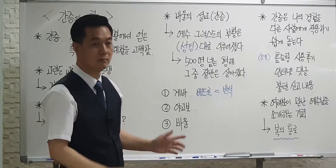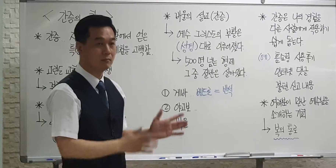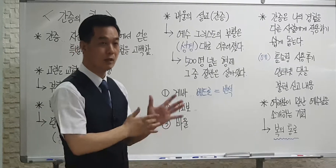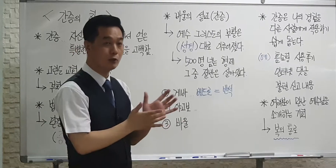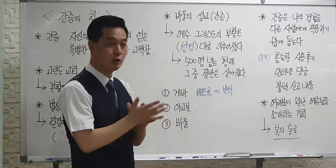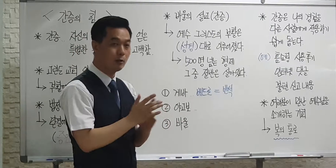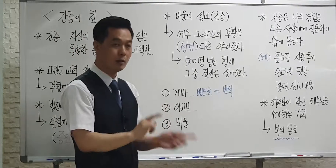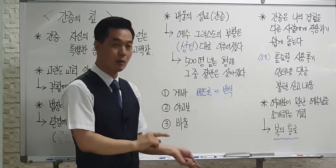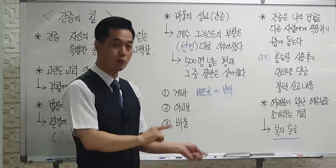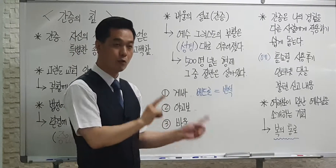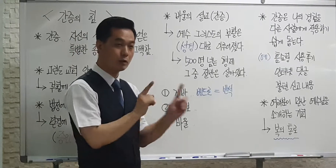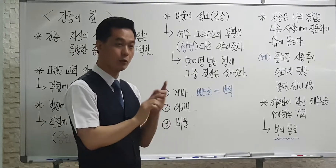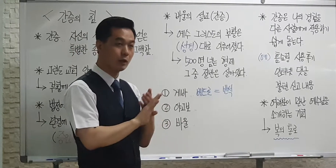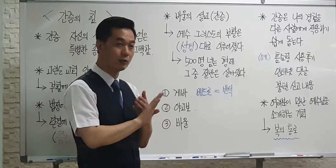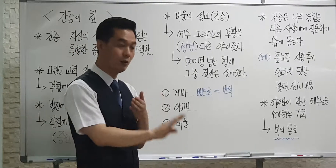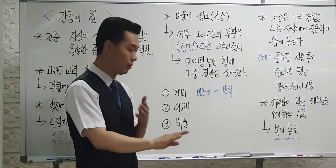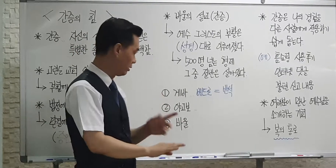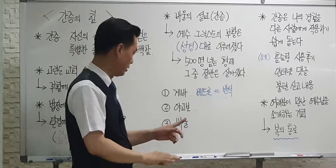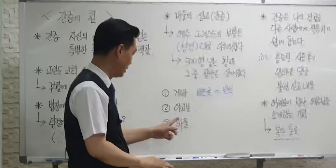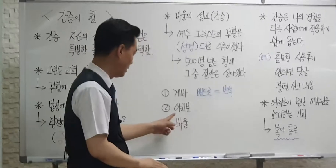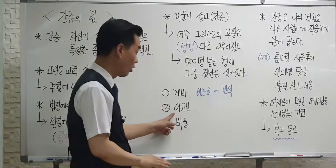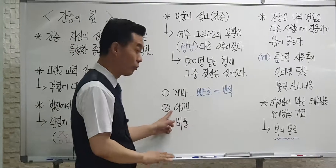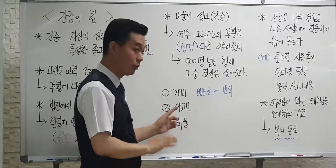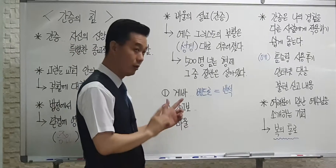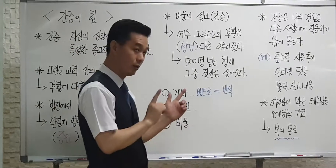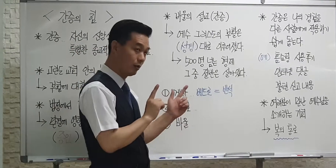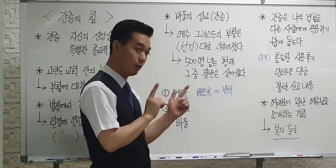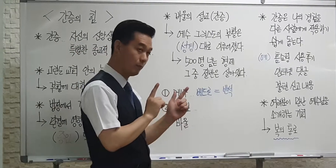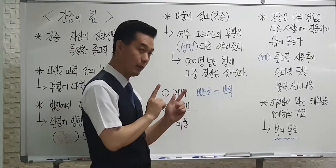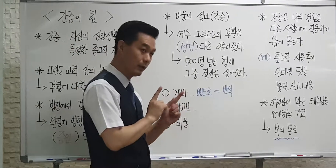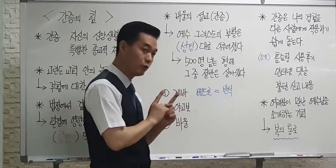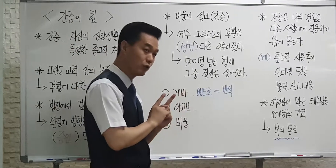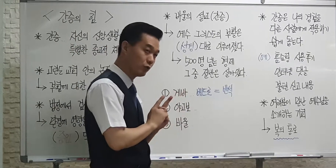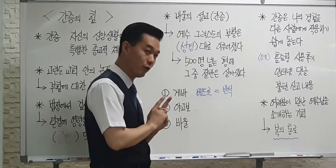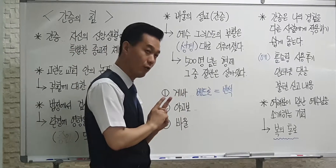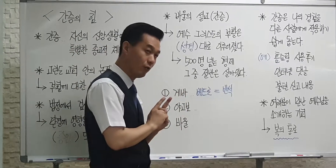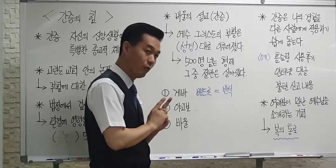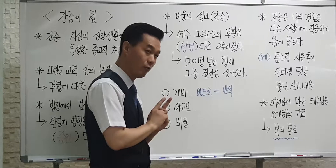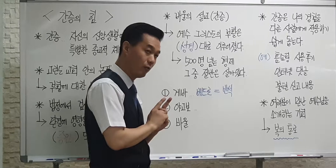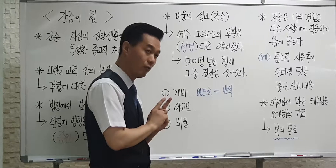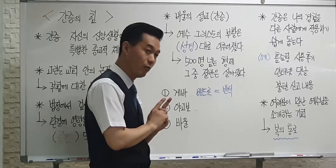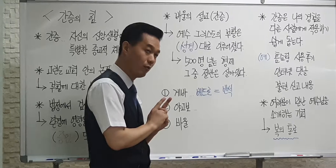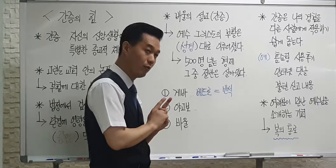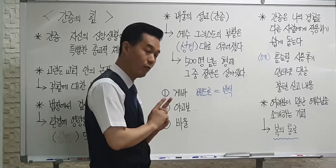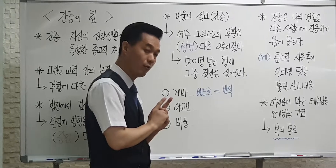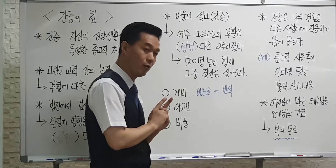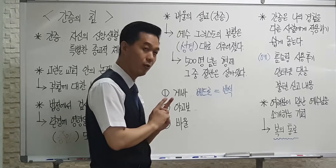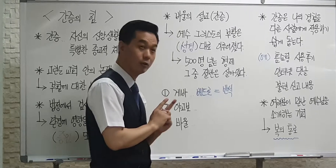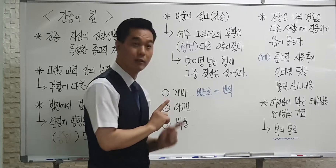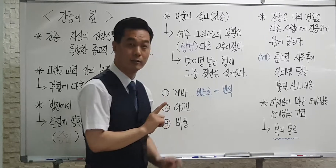근데 예수님이 부활하시고 나서 이 야고보를 만나주셨어요. 어떻게